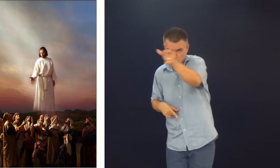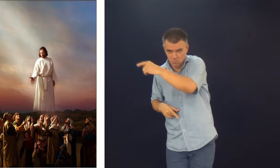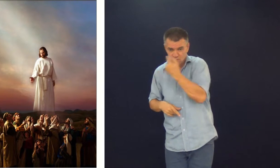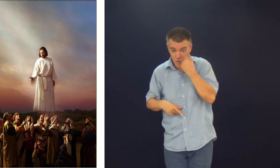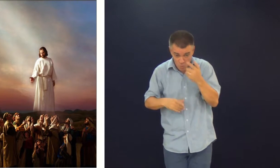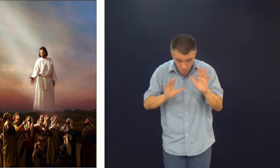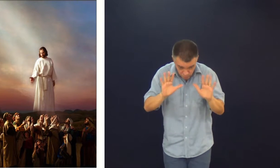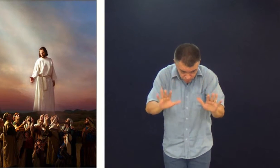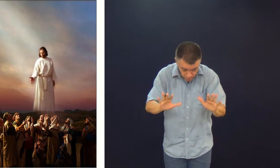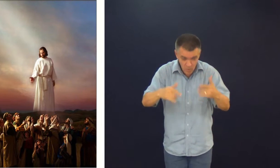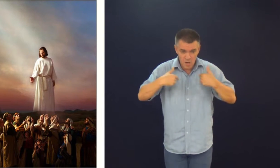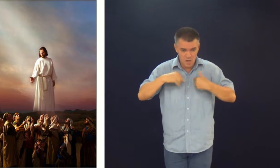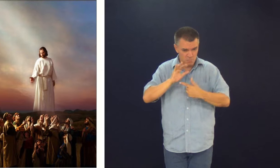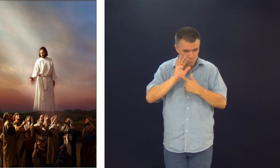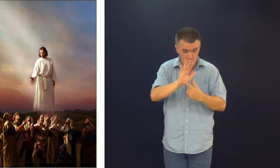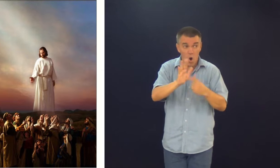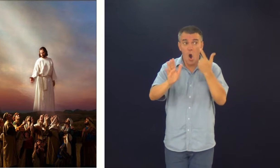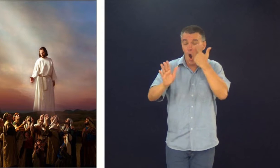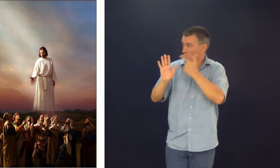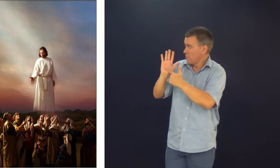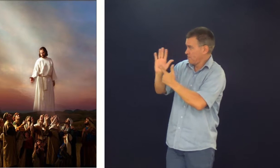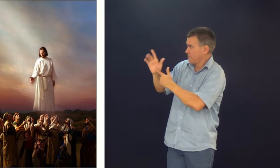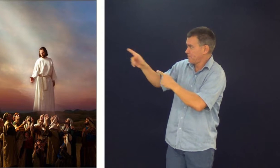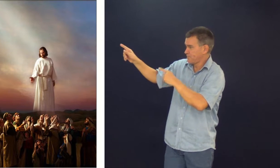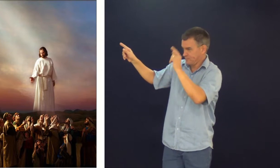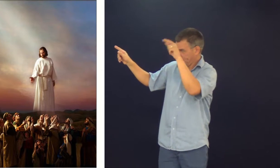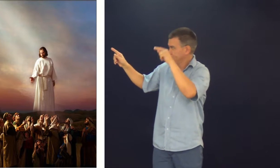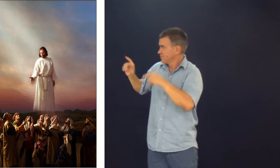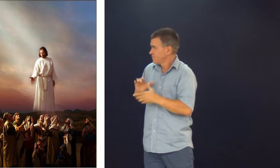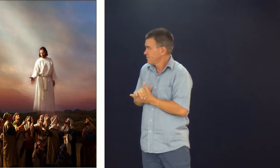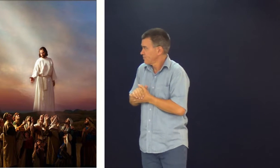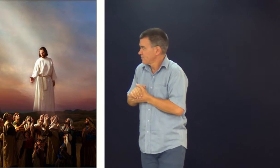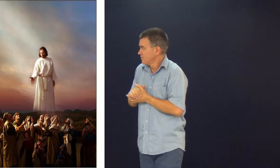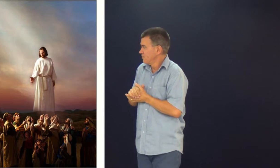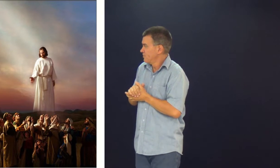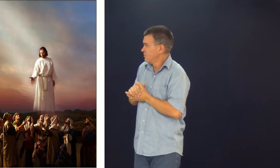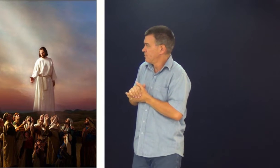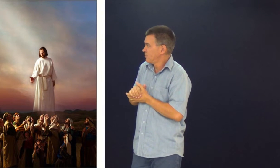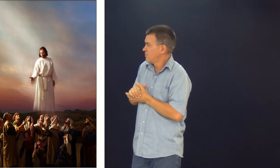jesus lhe falando com as pessoas né eu tenho uma coisa pra falar pra elas